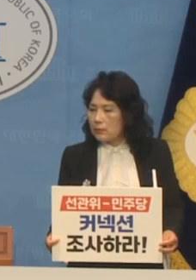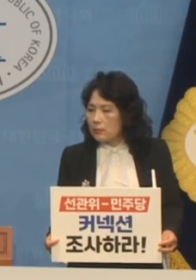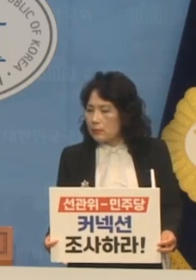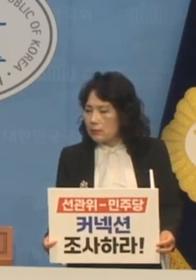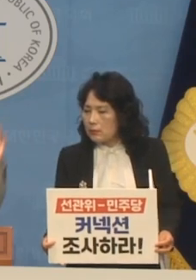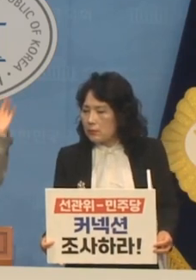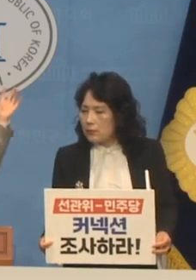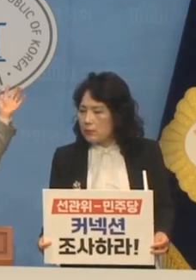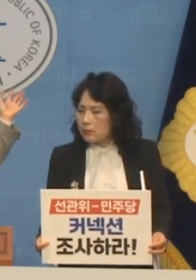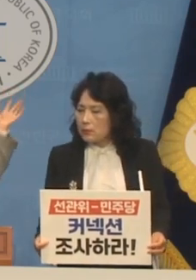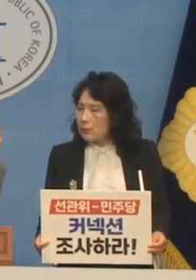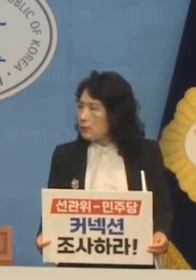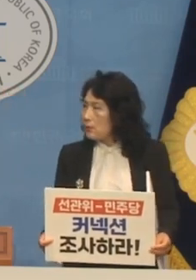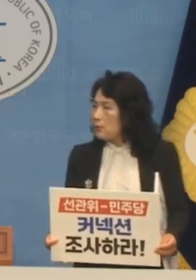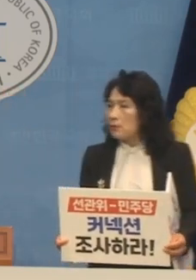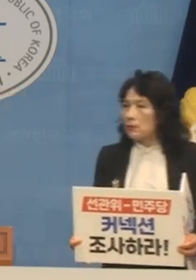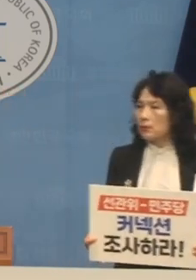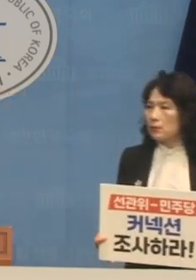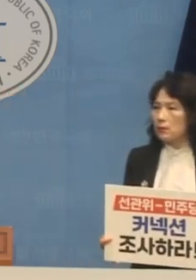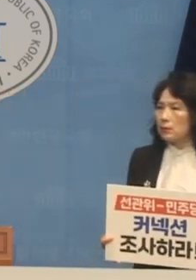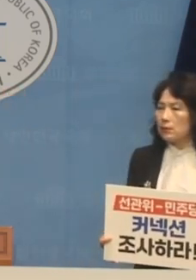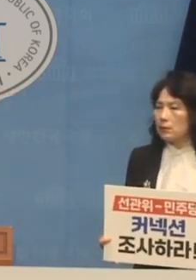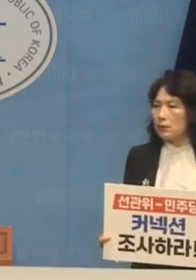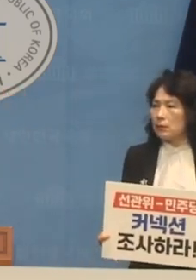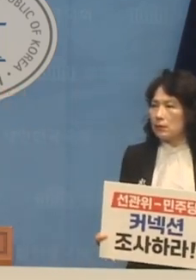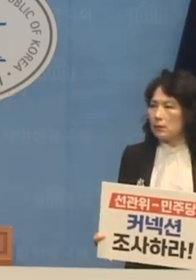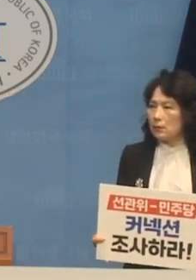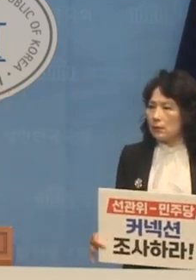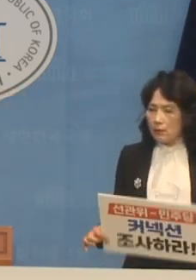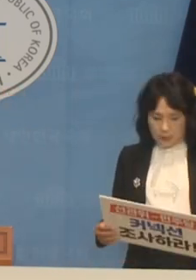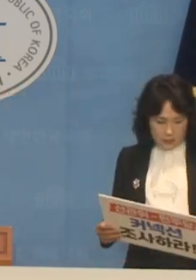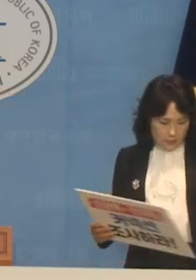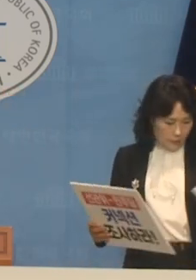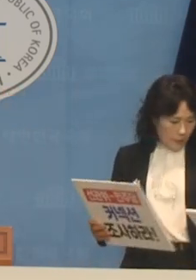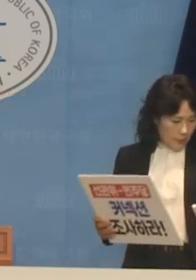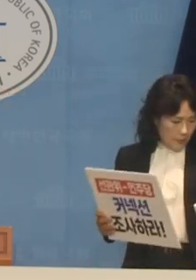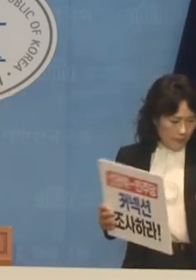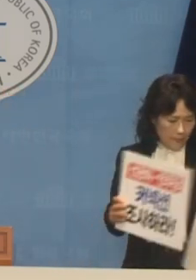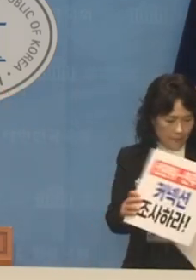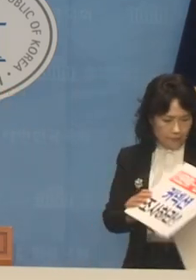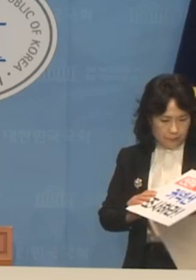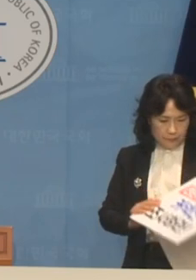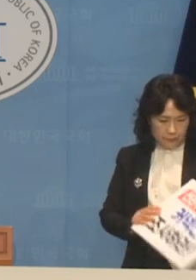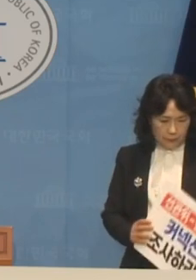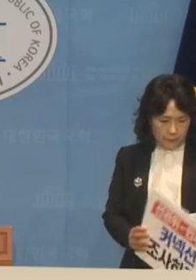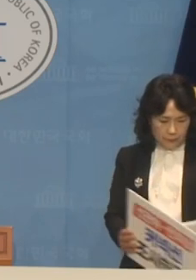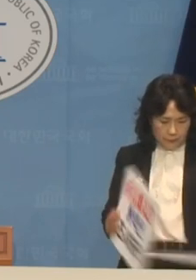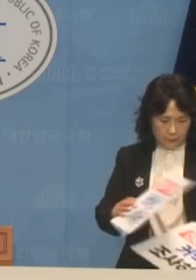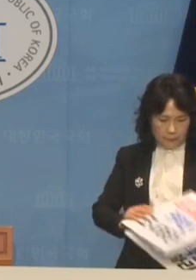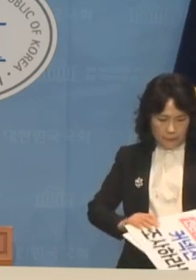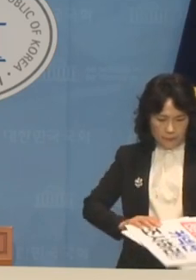둔촌까지 저기 둔치까지 가야 되니까 시간이 안 돼서 못 온대.